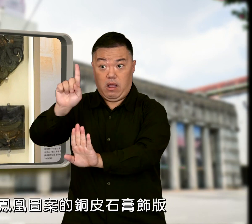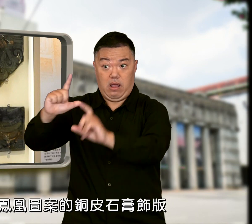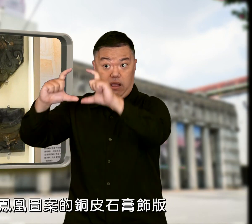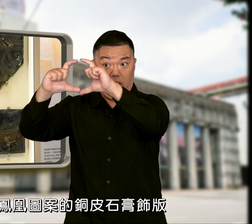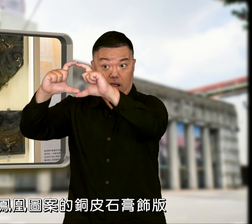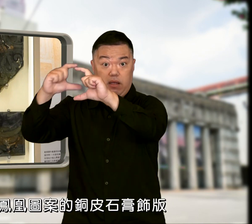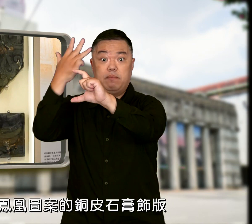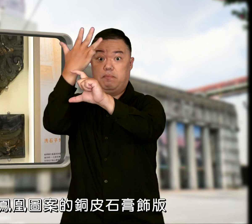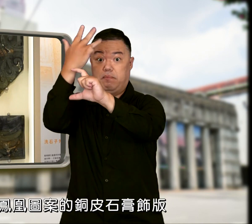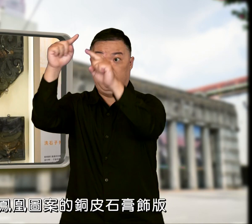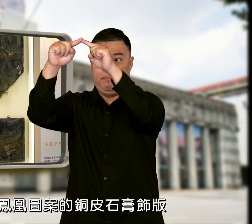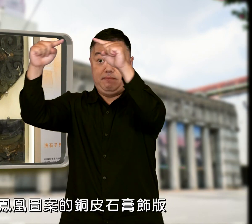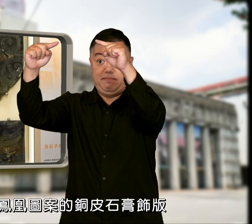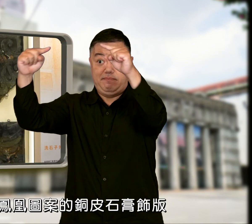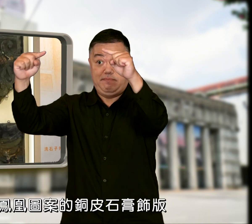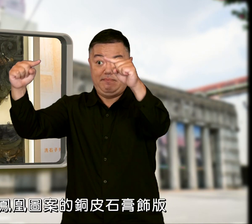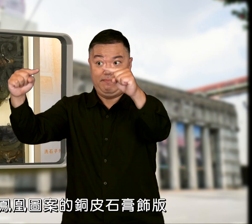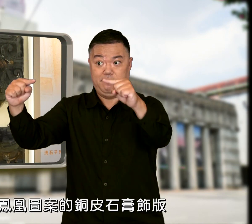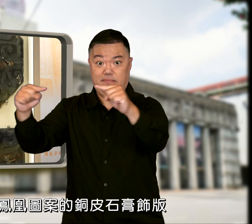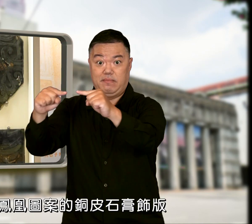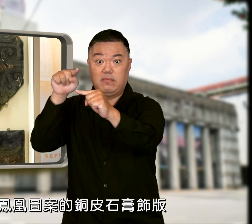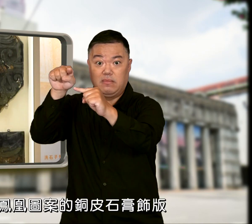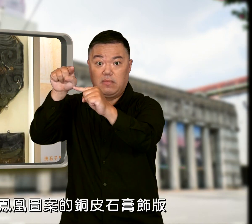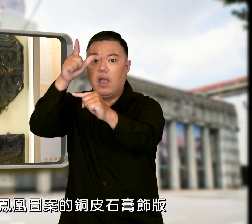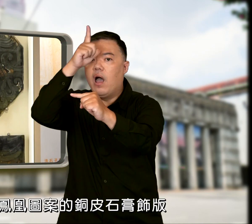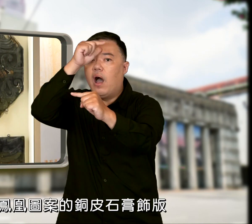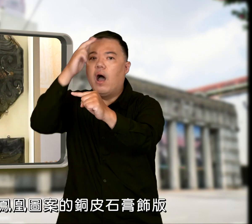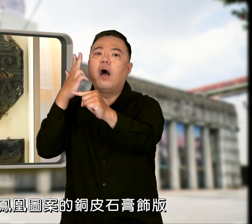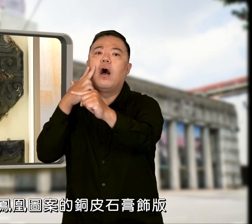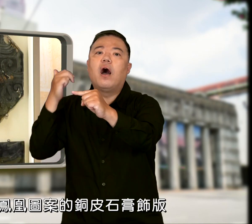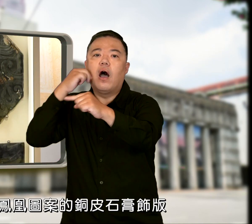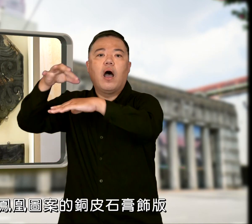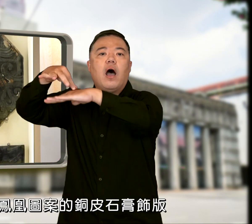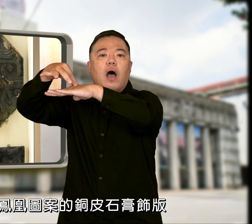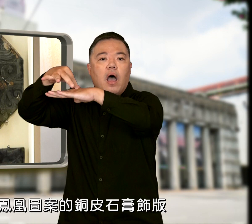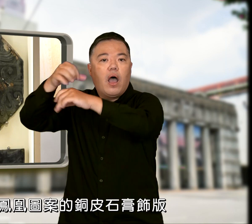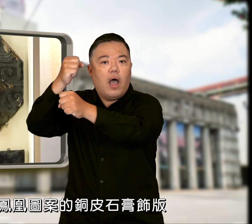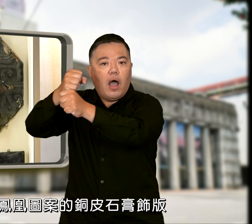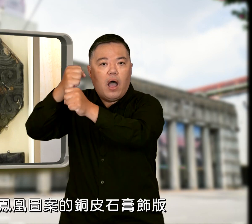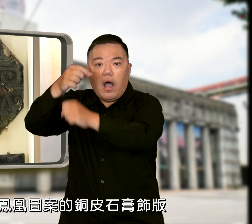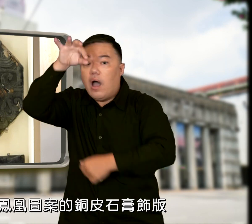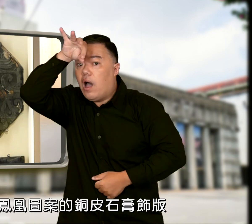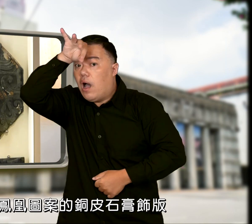及8角形凤凰图案的铜皮石膏饰板。